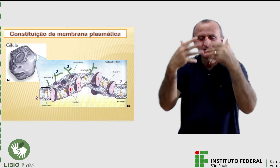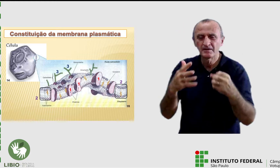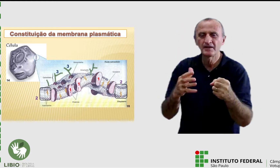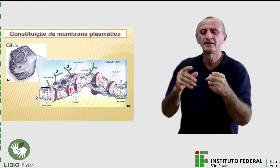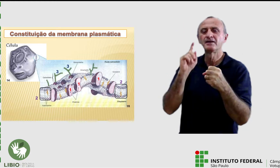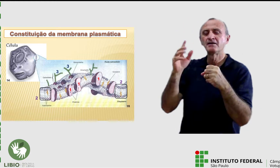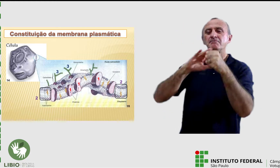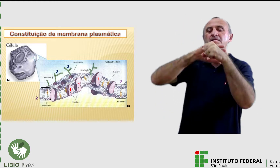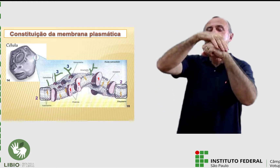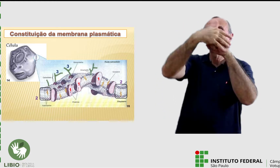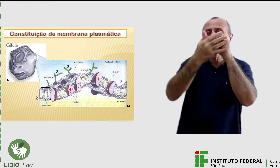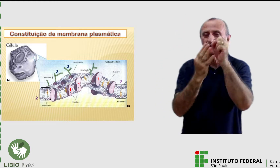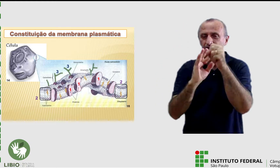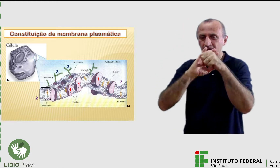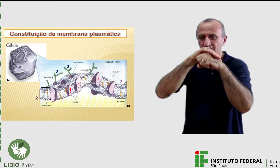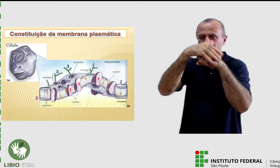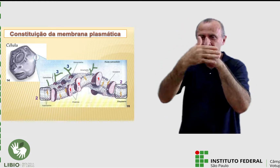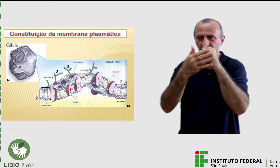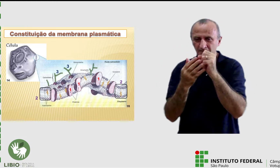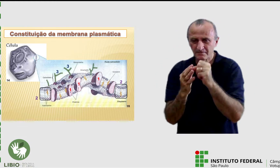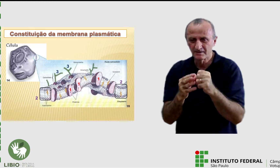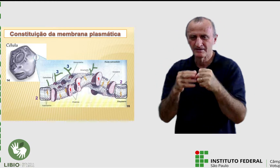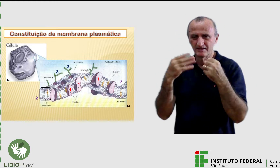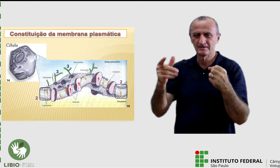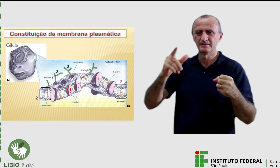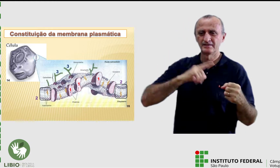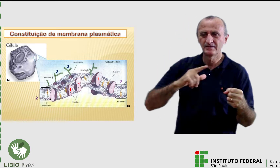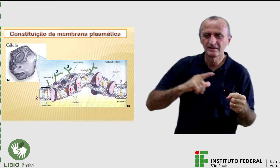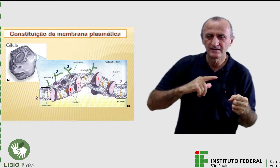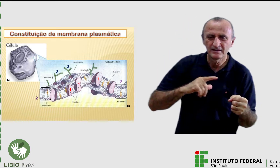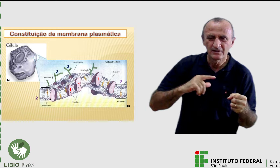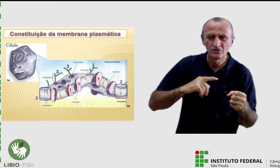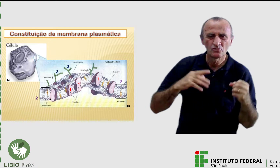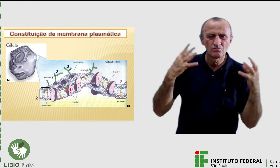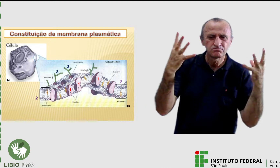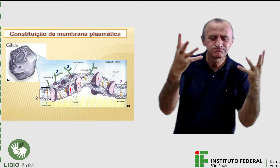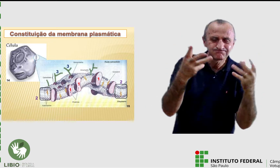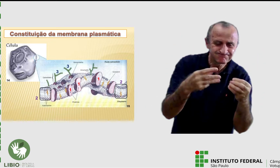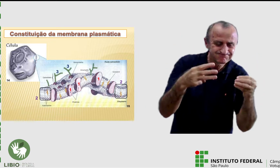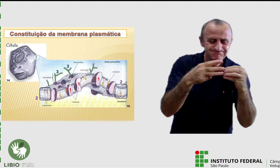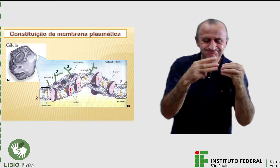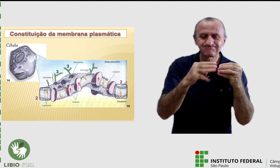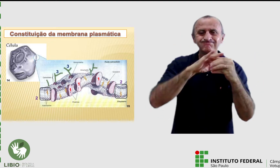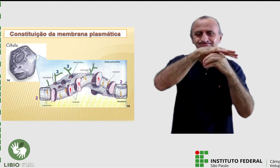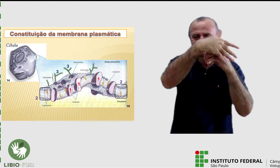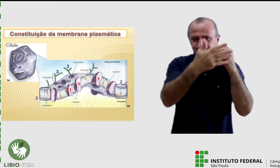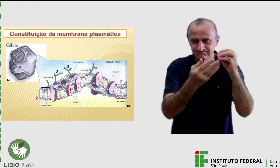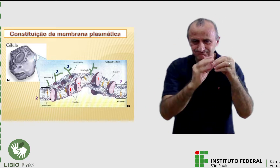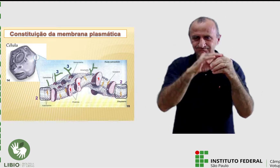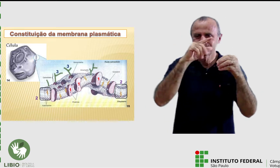falar principalmente da membrana plasmática, aquela presente em todos os tipos de